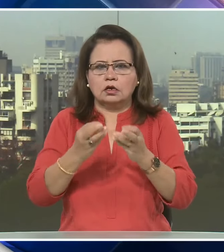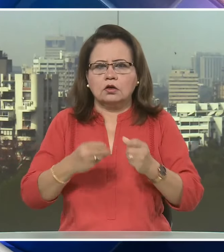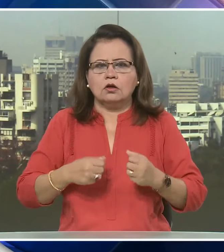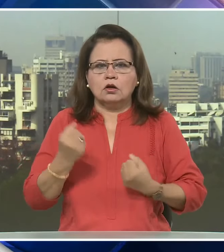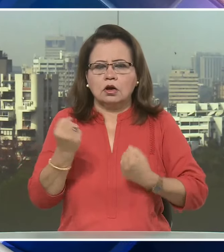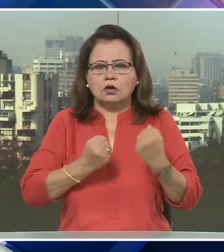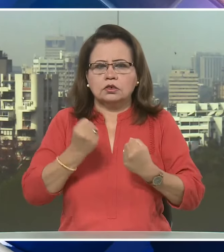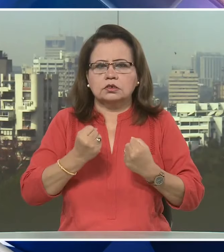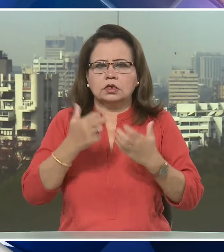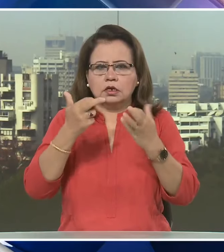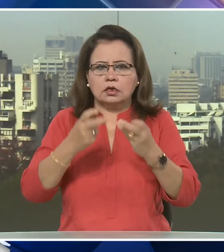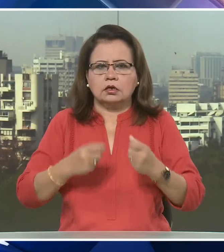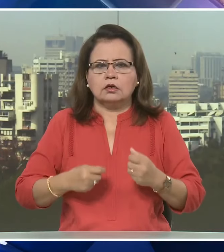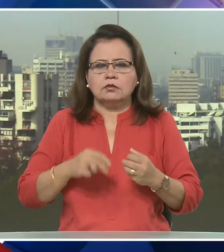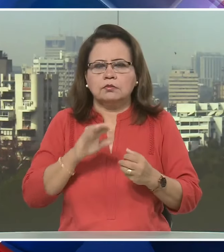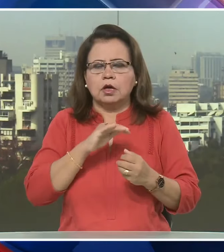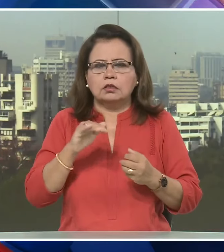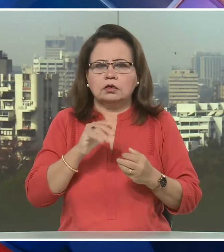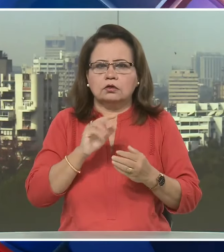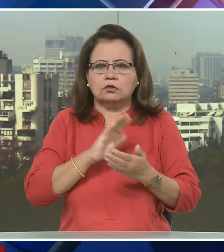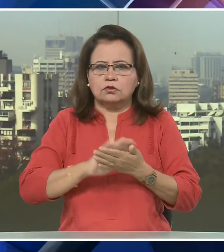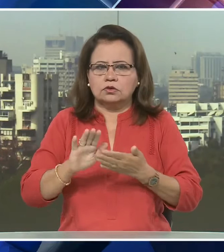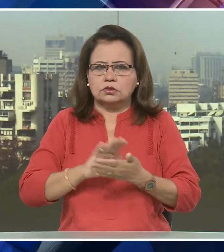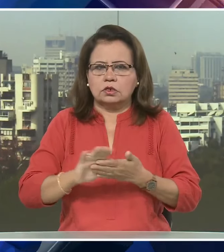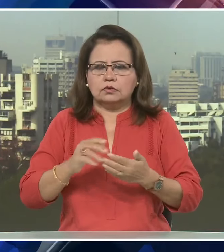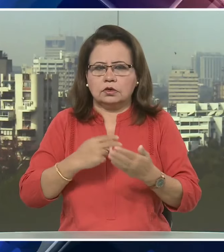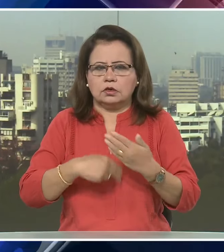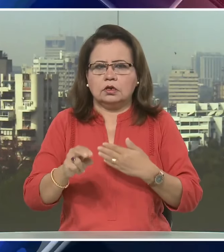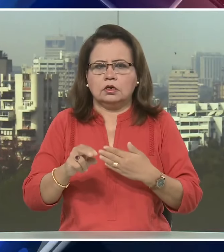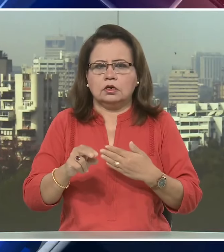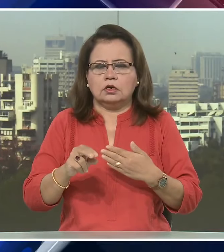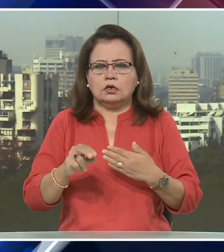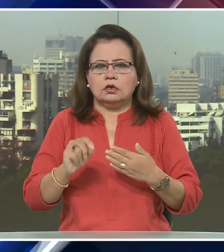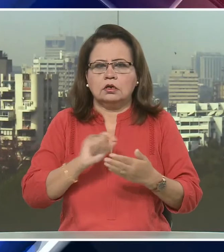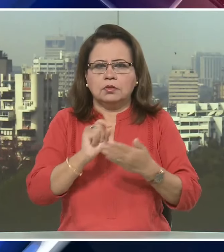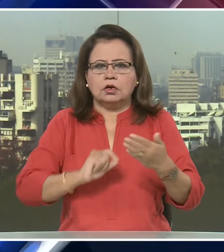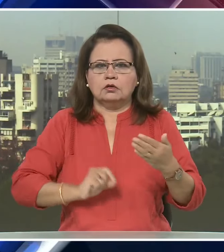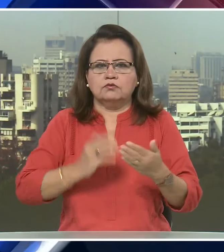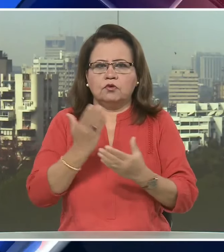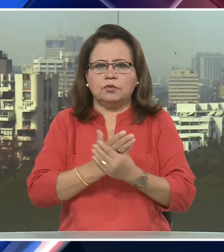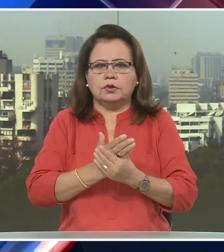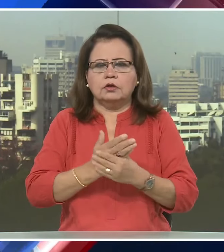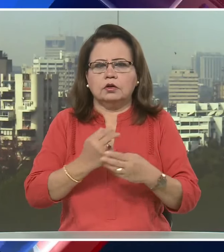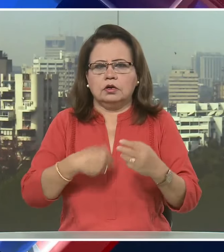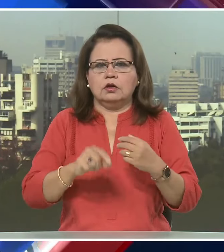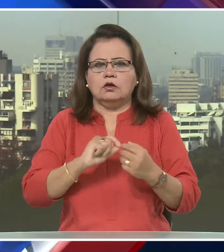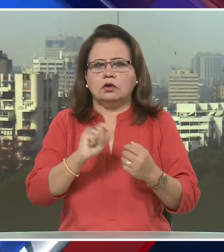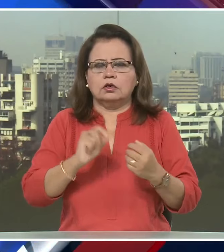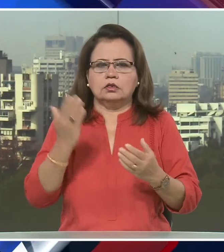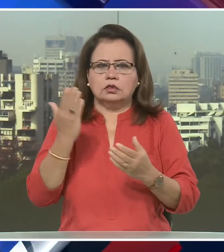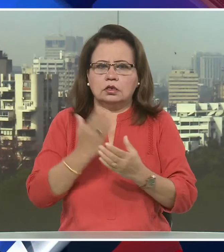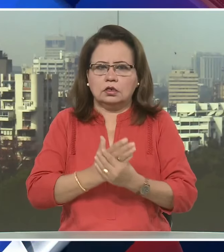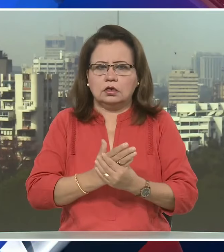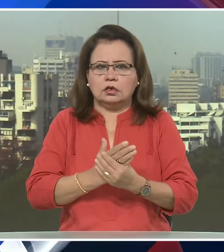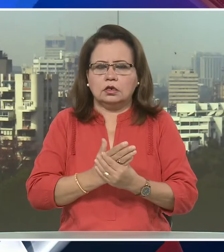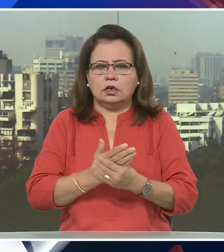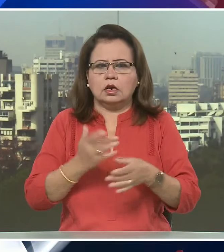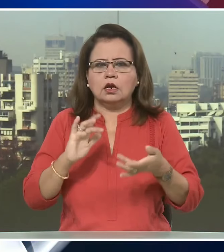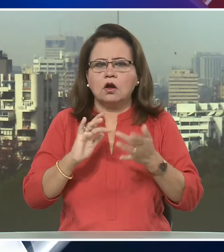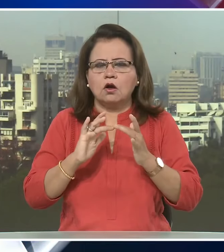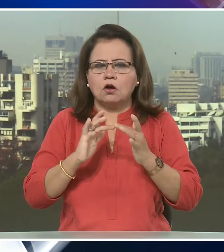संख्या और वाहनों की संख्या के मानदंडों को संशोधित किया है और नामांकन फॉर्म भरने और हलफनामा